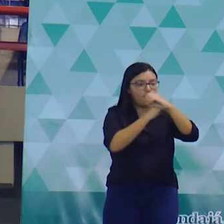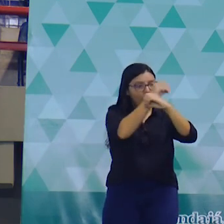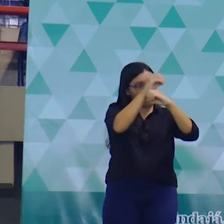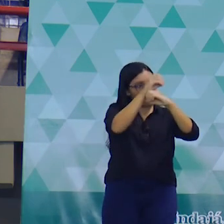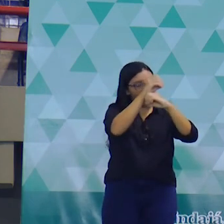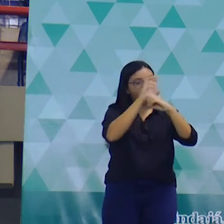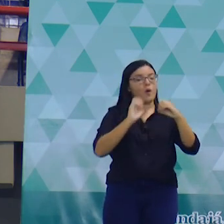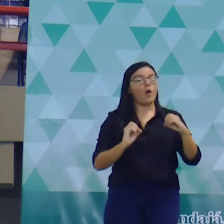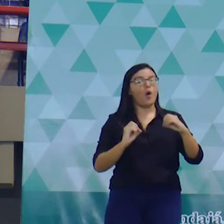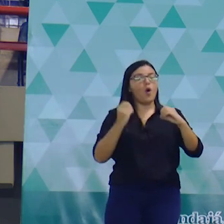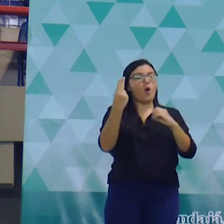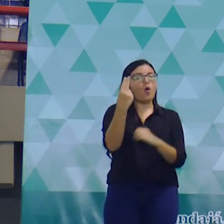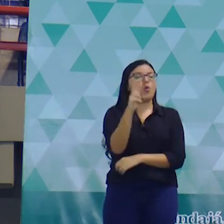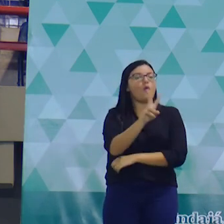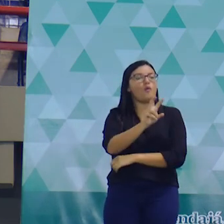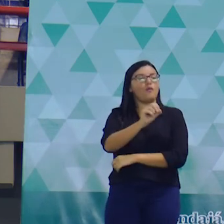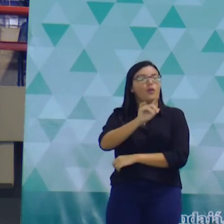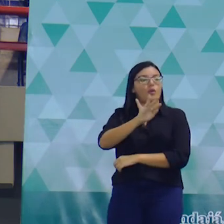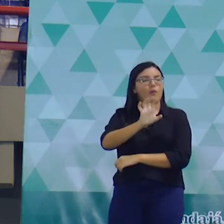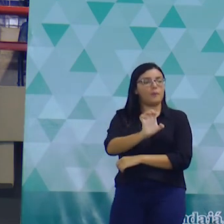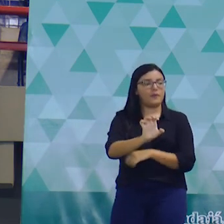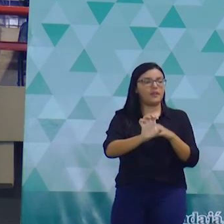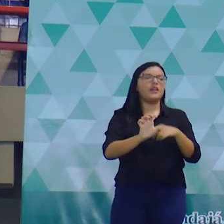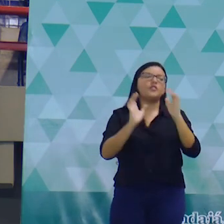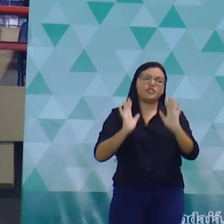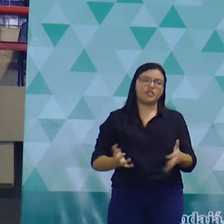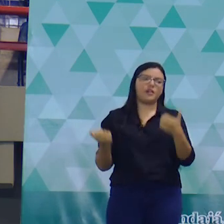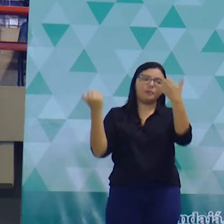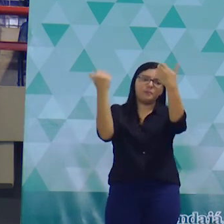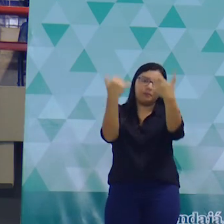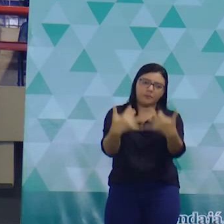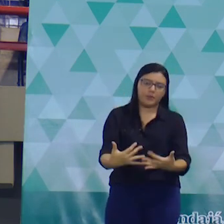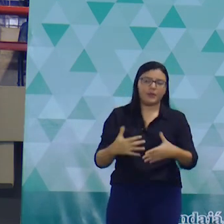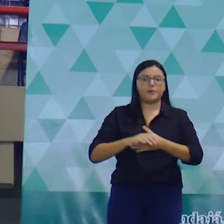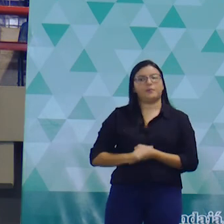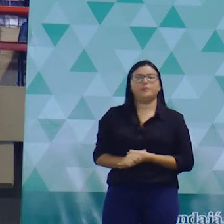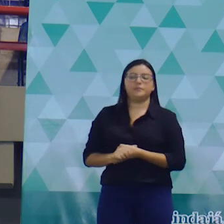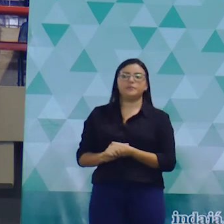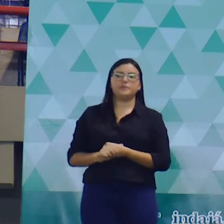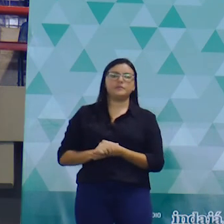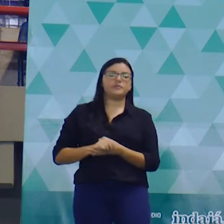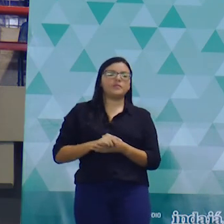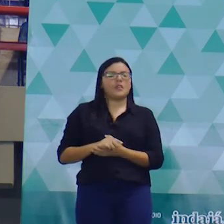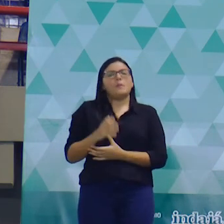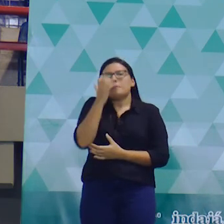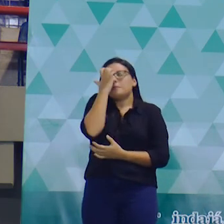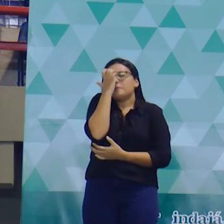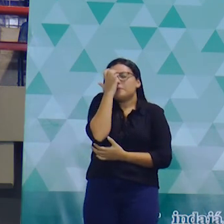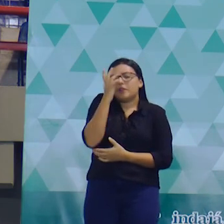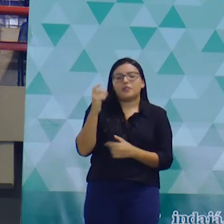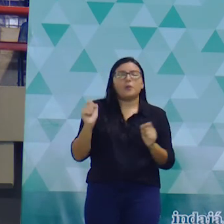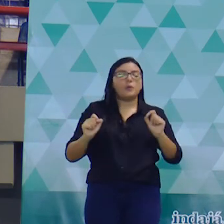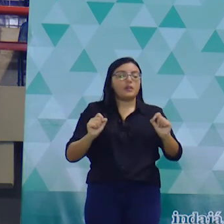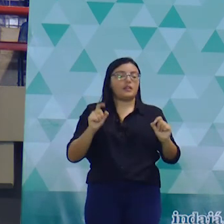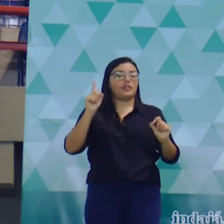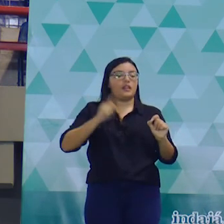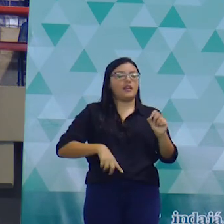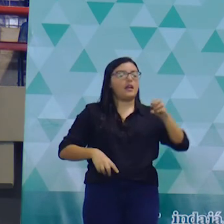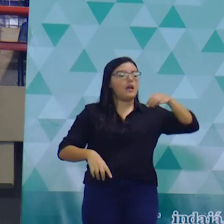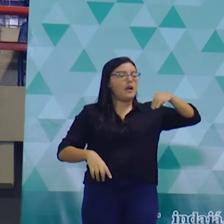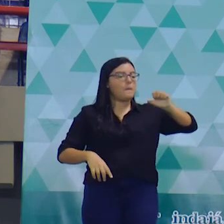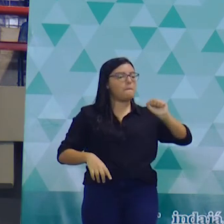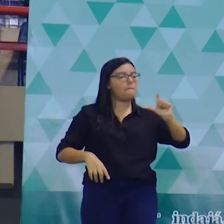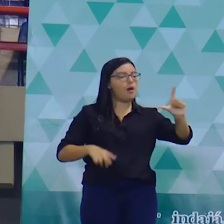em volume, através daquelas relações que eu acabei de mostrar. O mais comum, o mais frequente, é ter que transformar mol